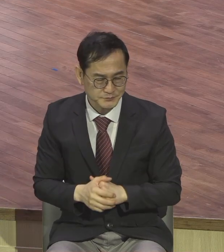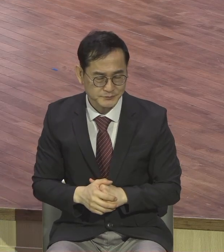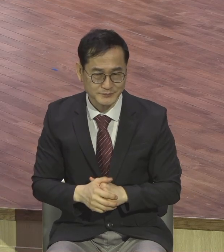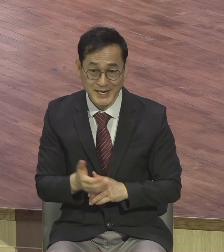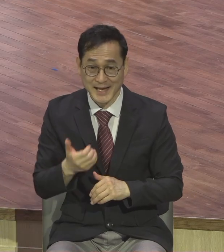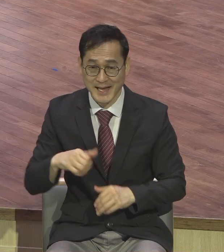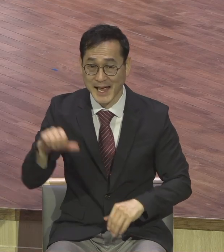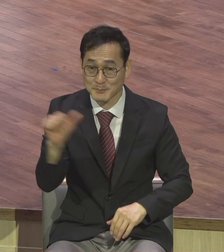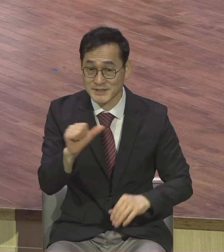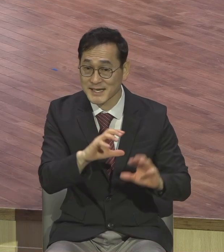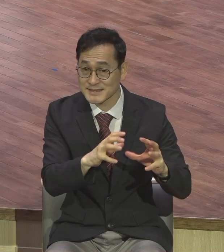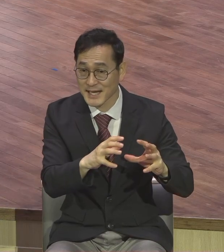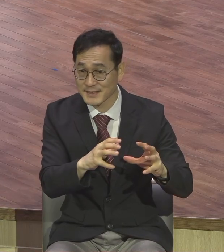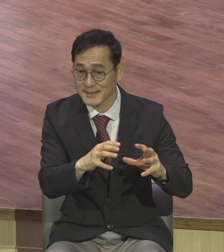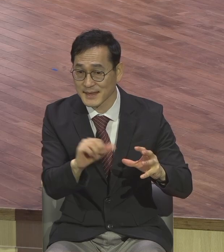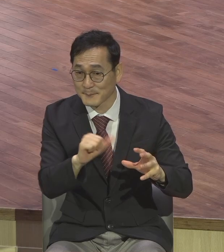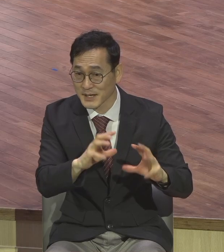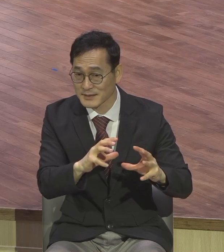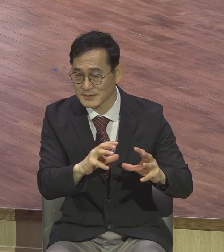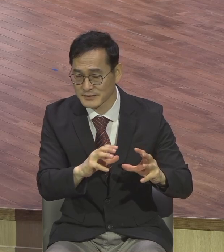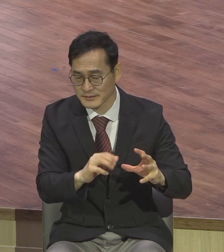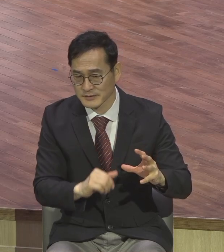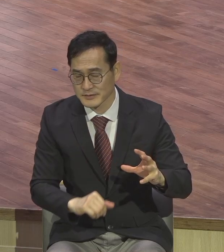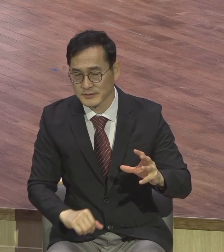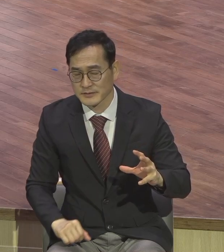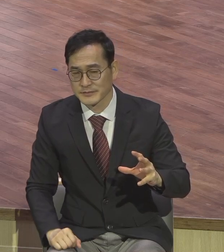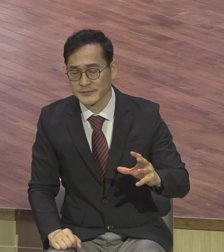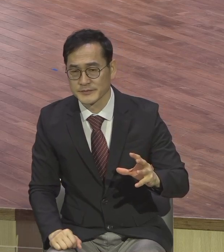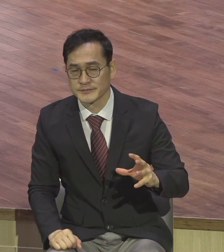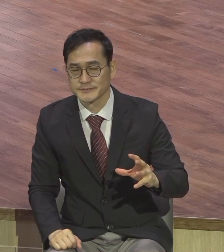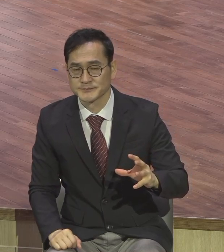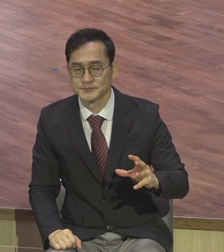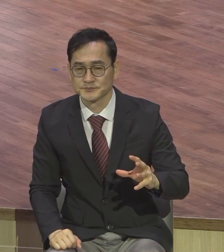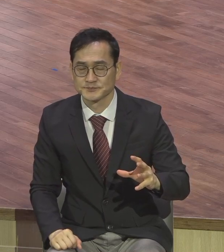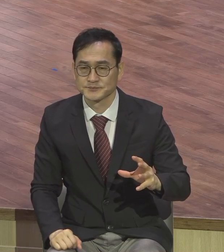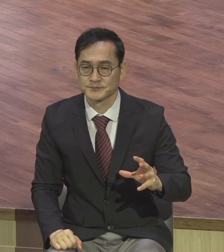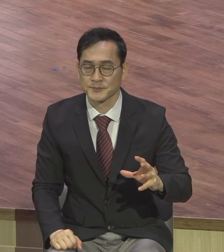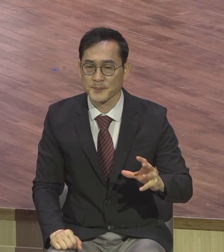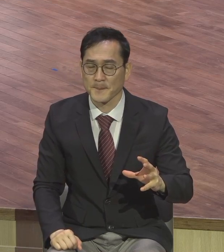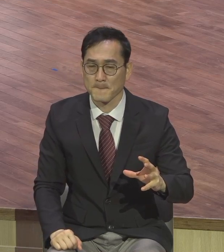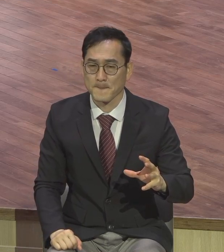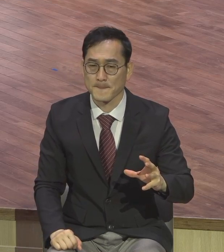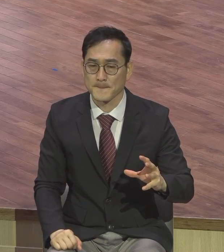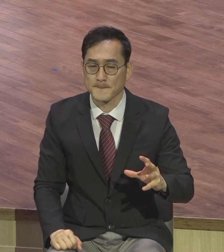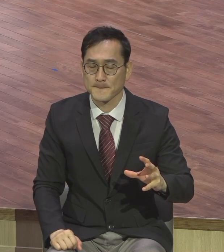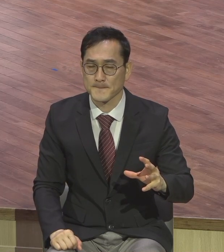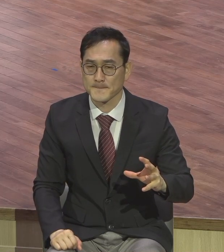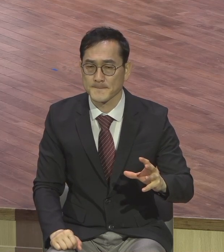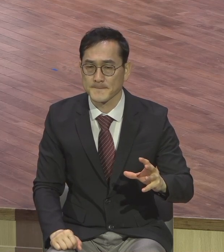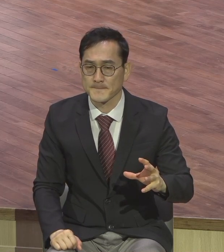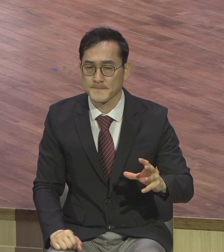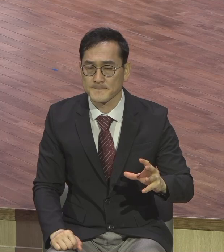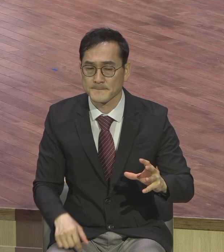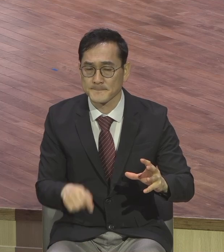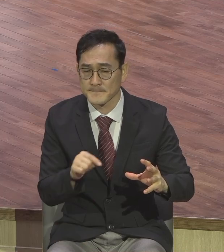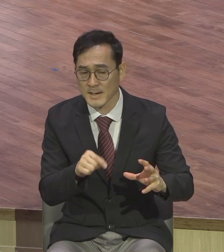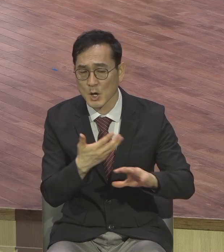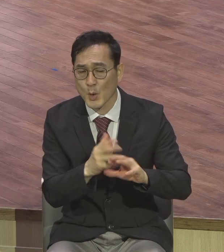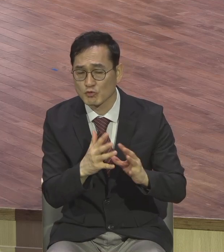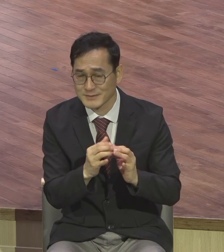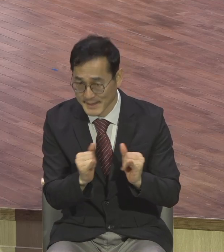서론에서 아프가니스탄의 사태에 대해서 말씀드렸는데 지금 이 현지에 체류하고 있던 외국인들뿐만